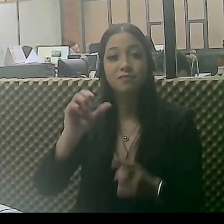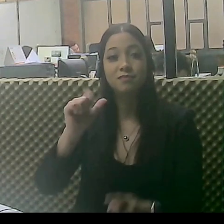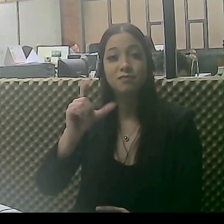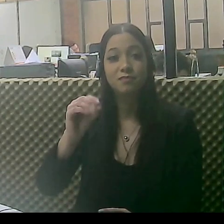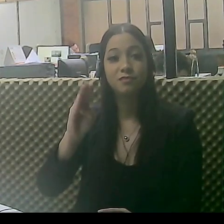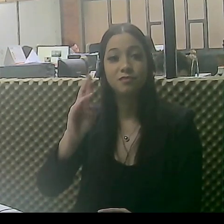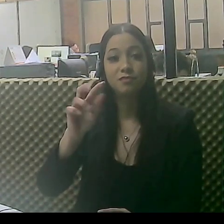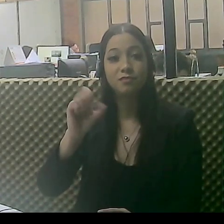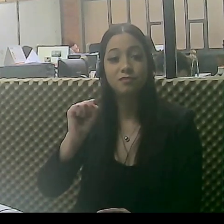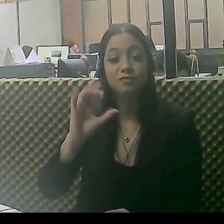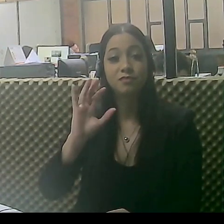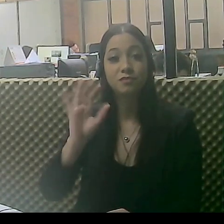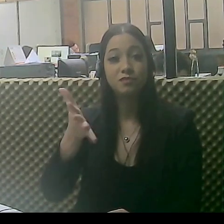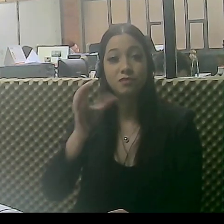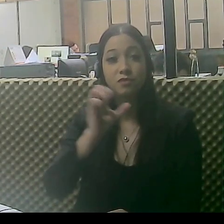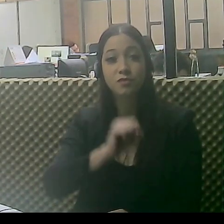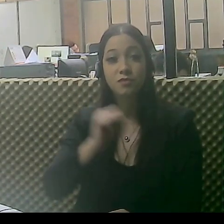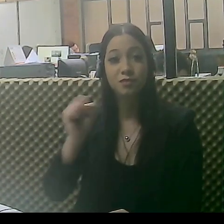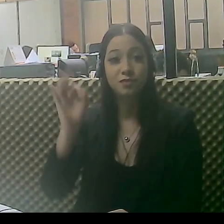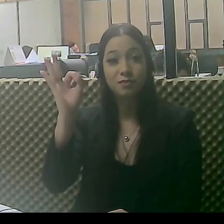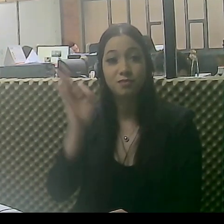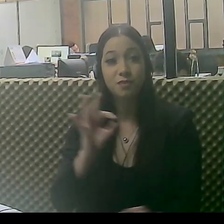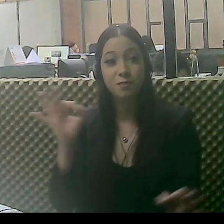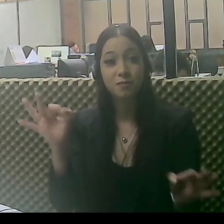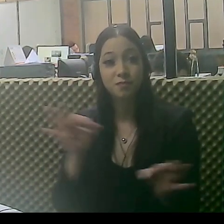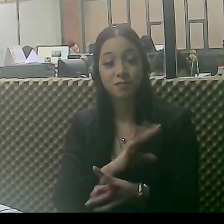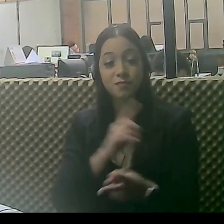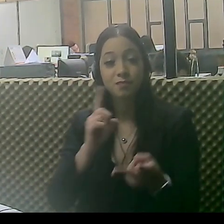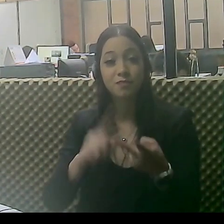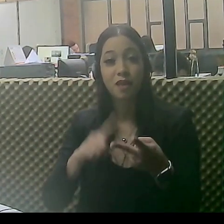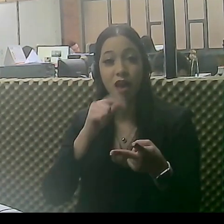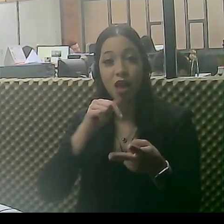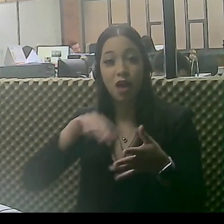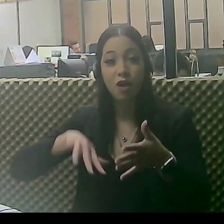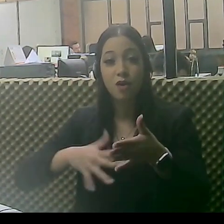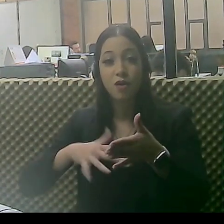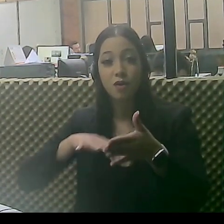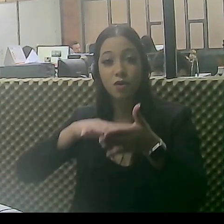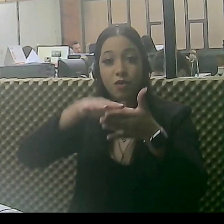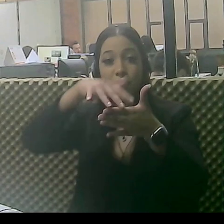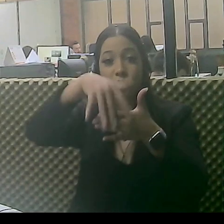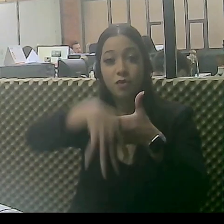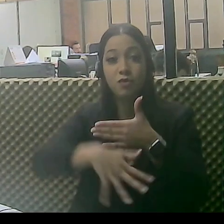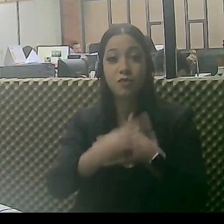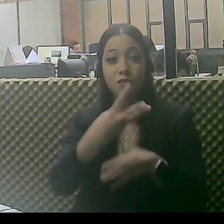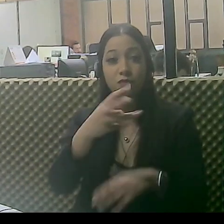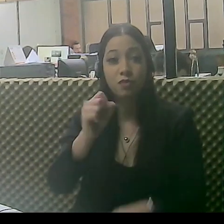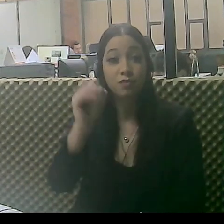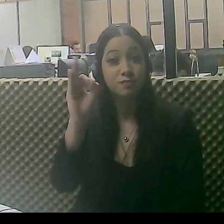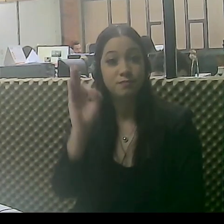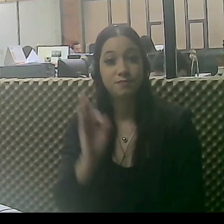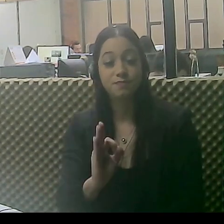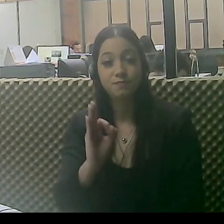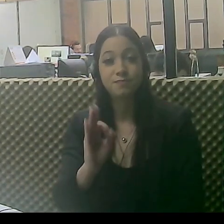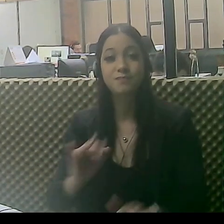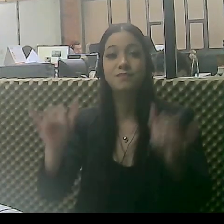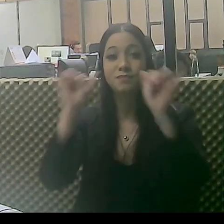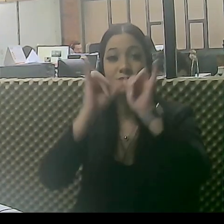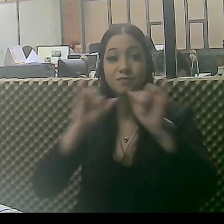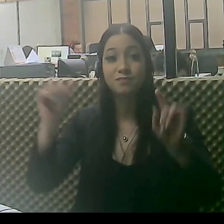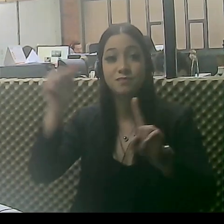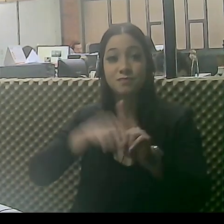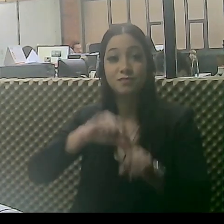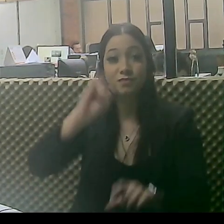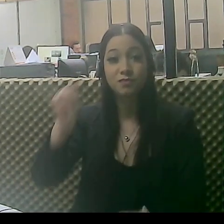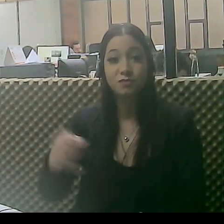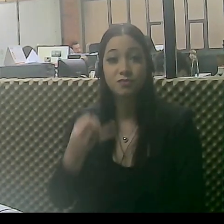está em 88% concluída. Na represa, os serviços estão em cerca de 38%. Anunciada em janeiro